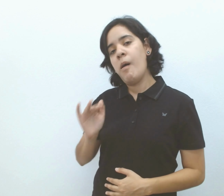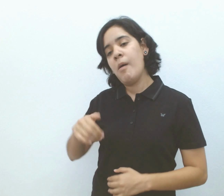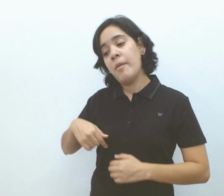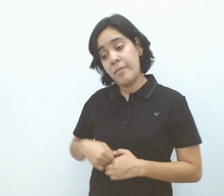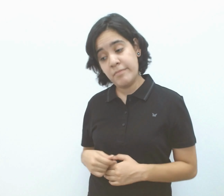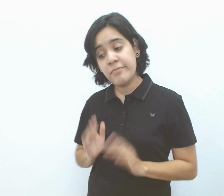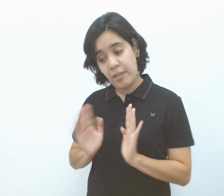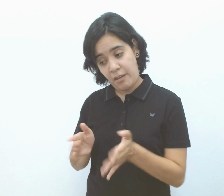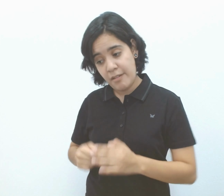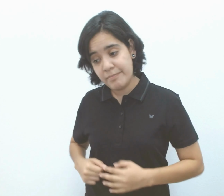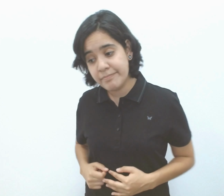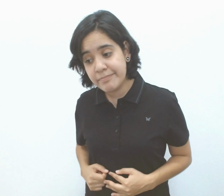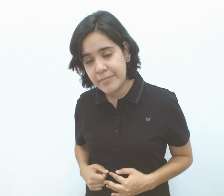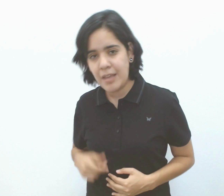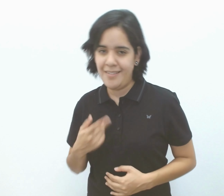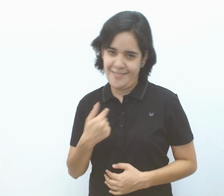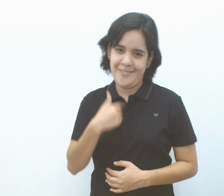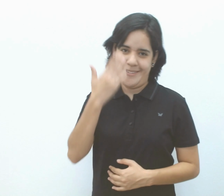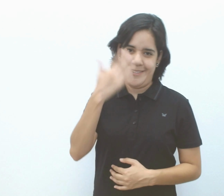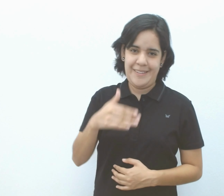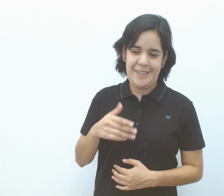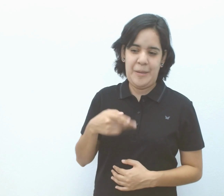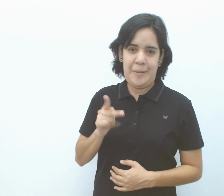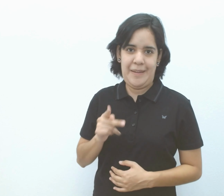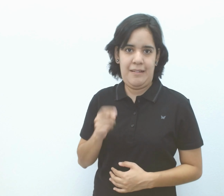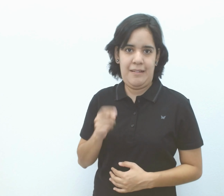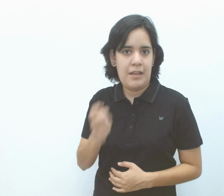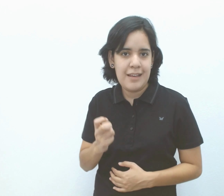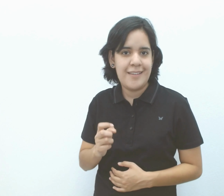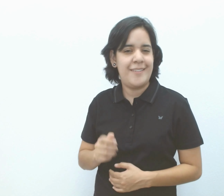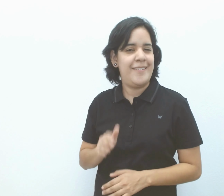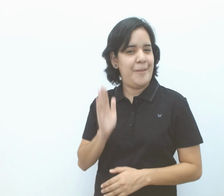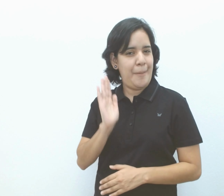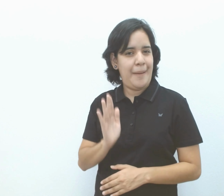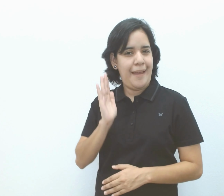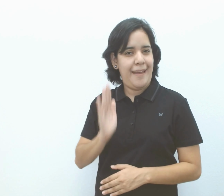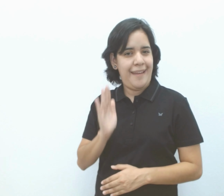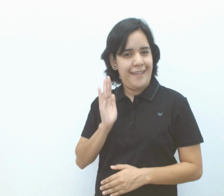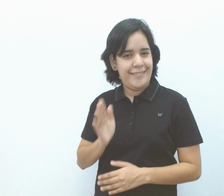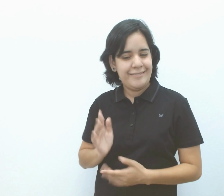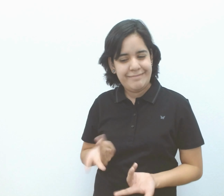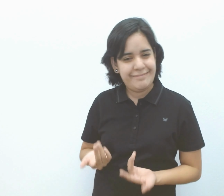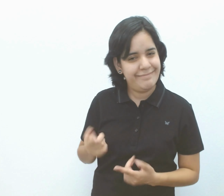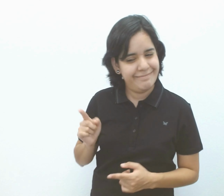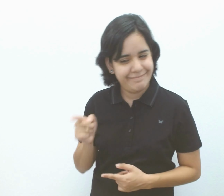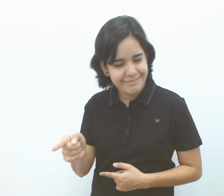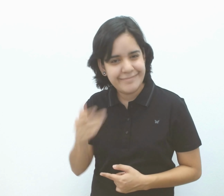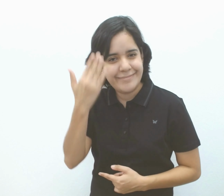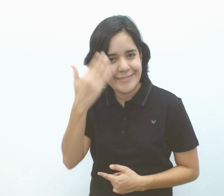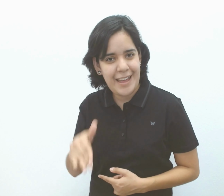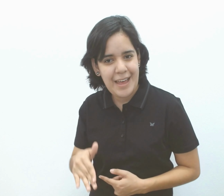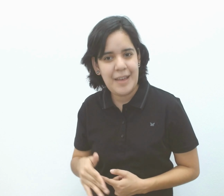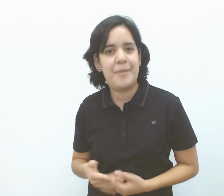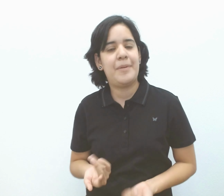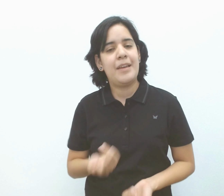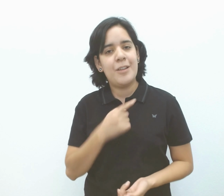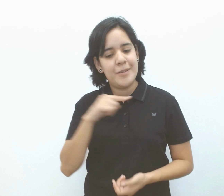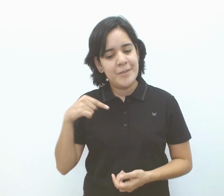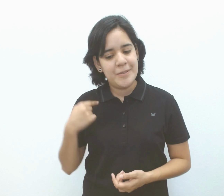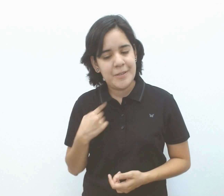sí, ya la tendí, en lugar de que vayas y tiendas la cama. Entonces ahí vale mucho más la pena que no hablemos de lo que el otro está haciendo, sino de lo que